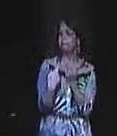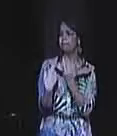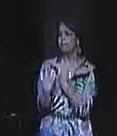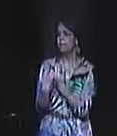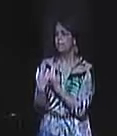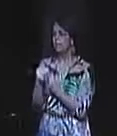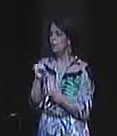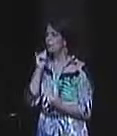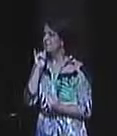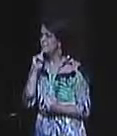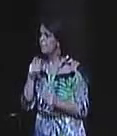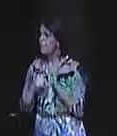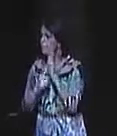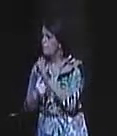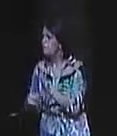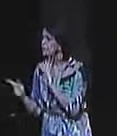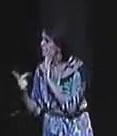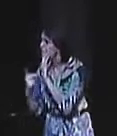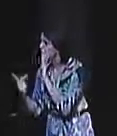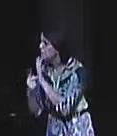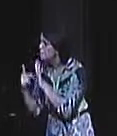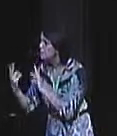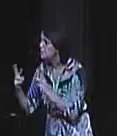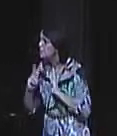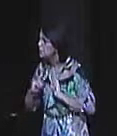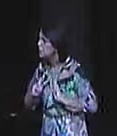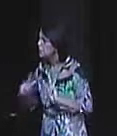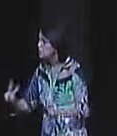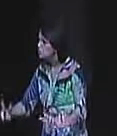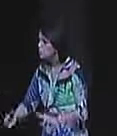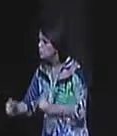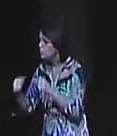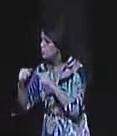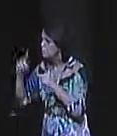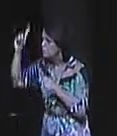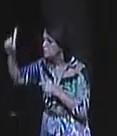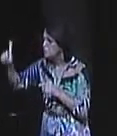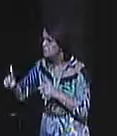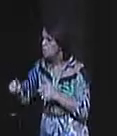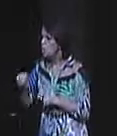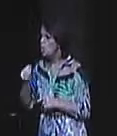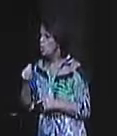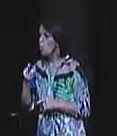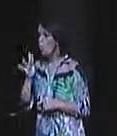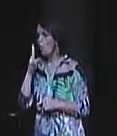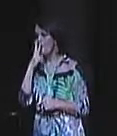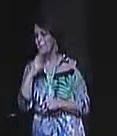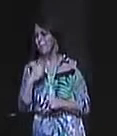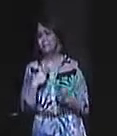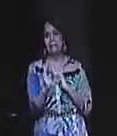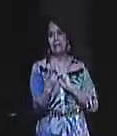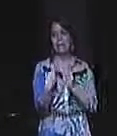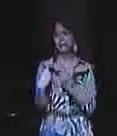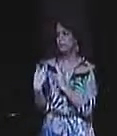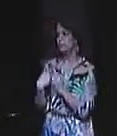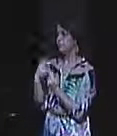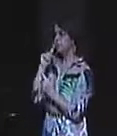afirmando que a palavra fala que você está morto para o pecado e morto para lei segundo o hábito